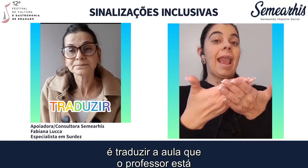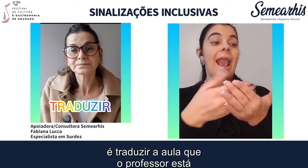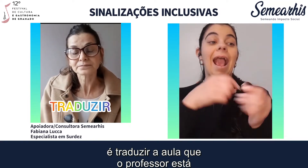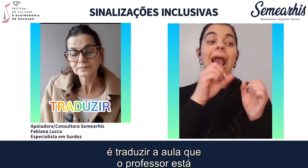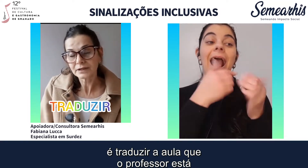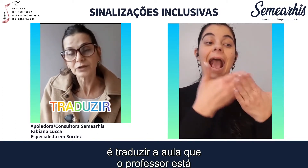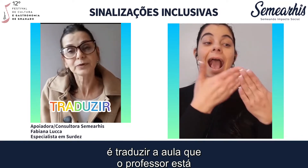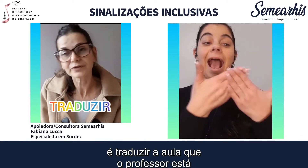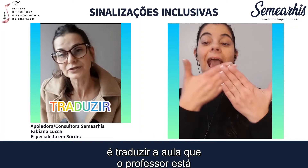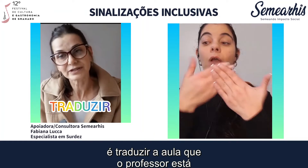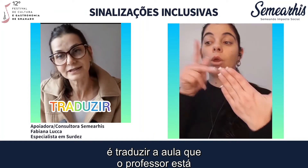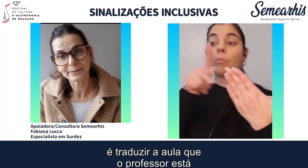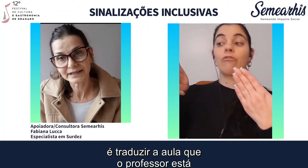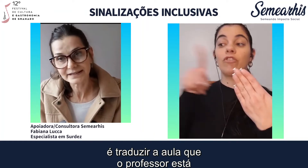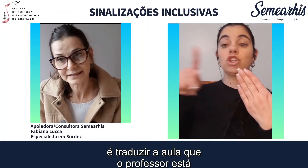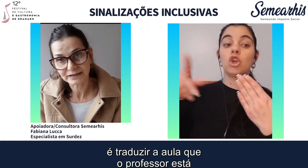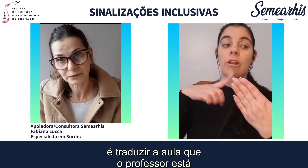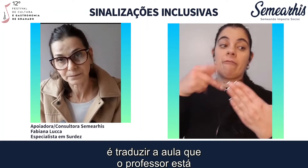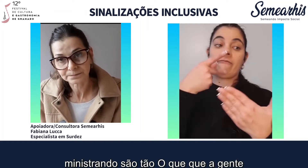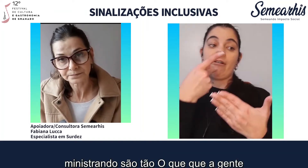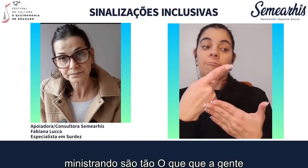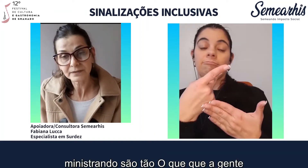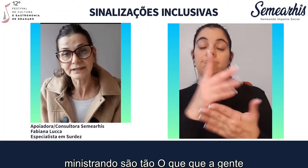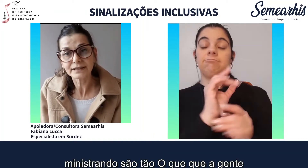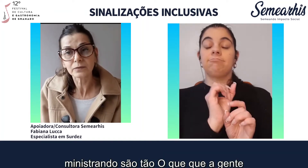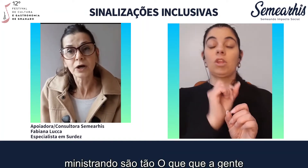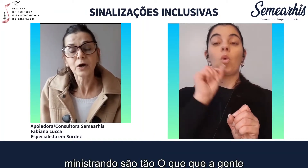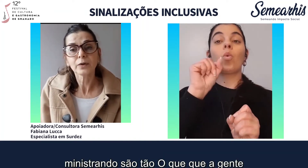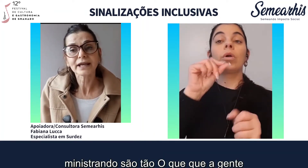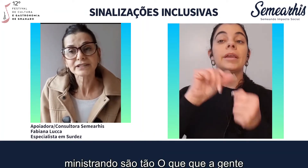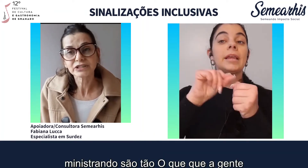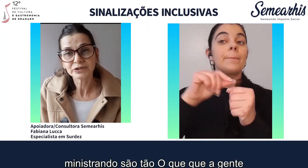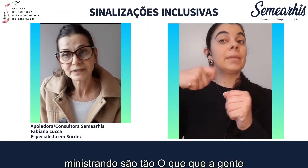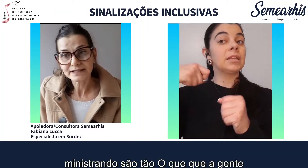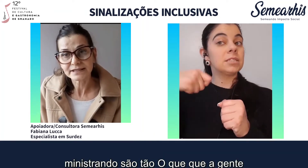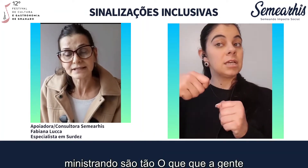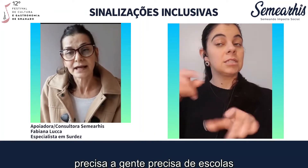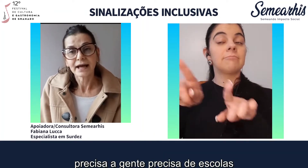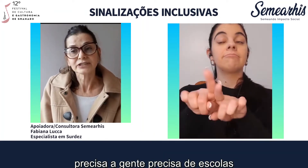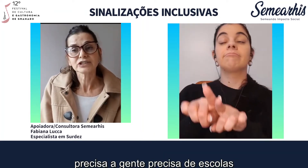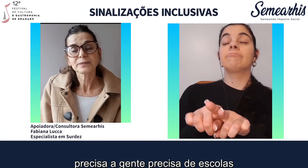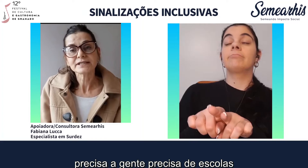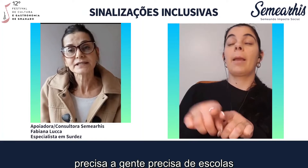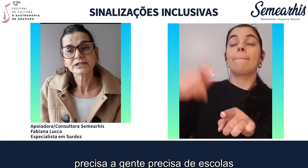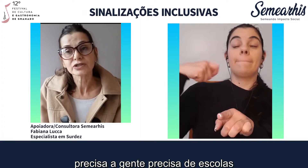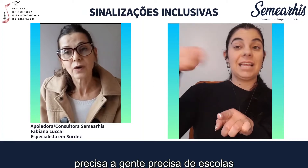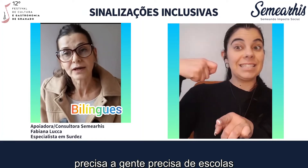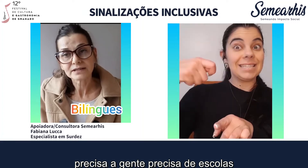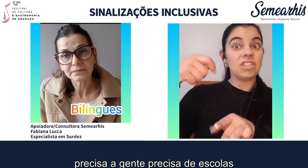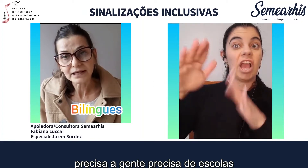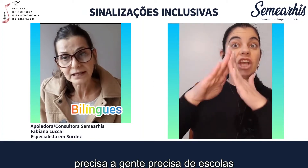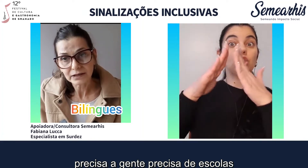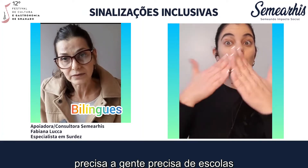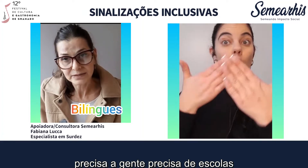aula que o professor está ministrando. Então, o que a gente precisa? A gente precisa de